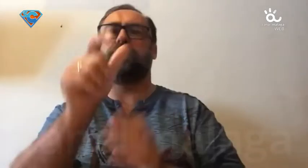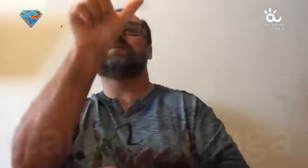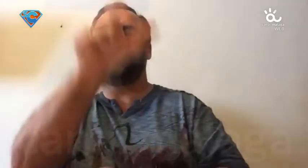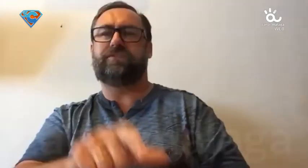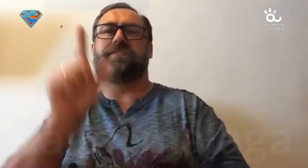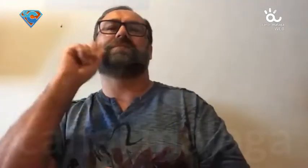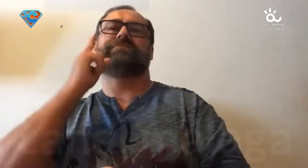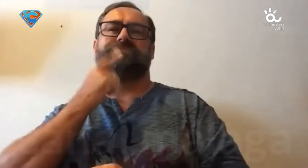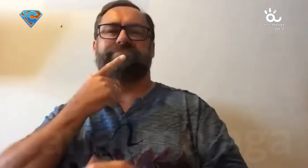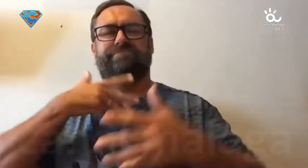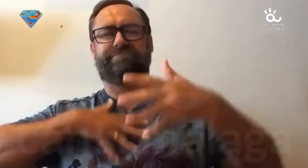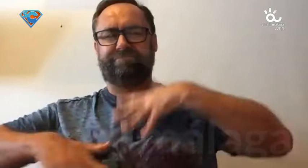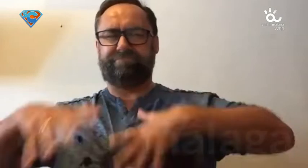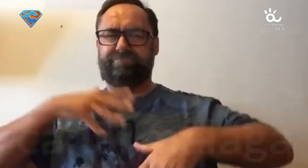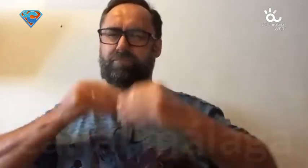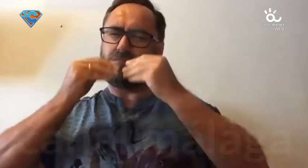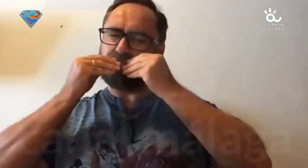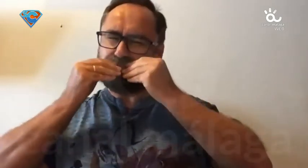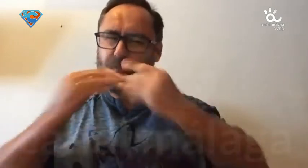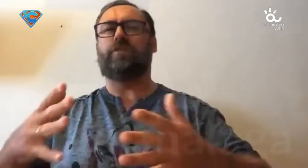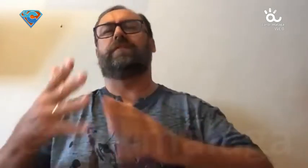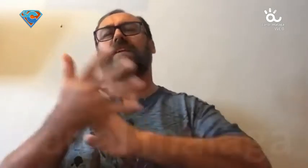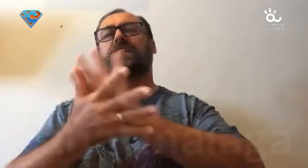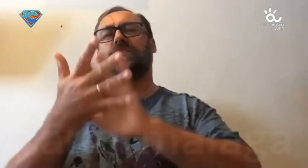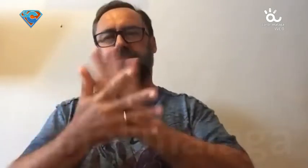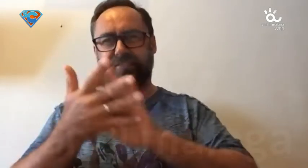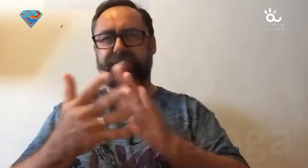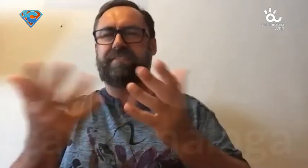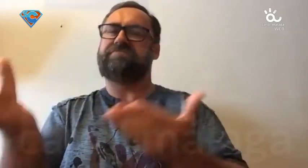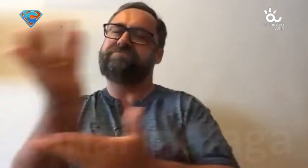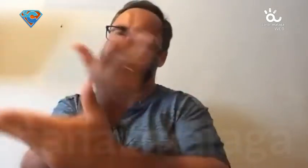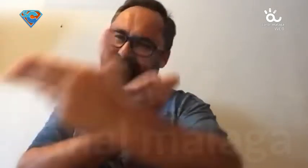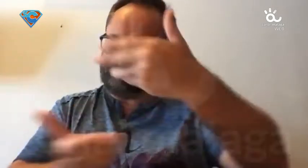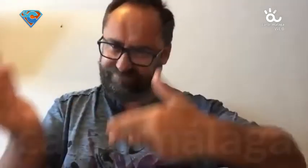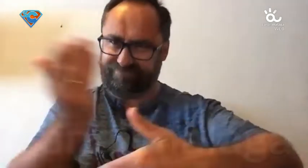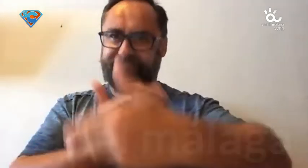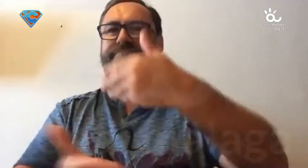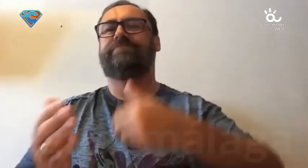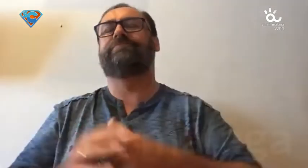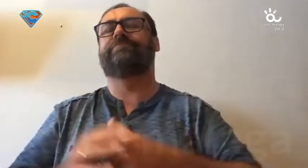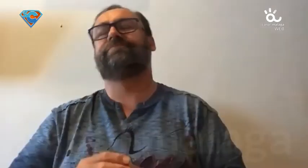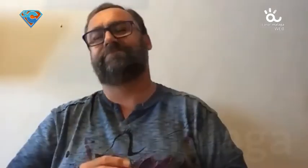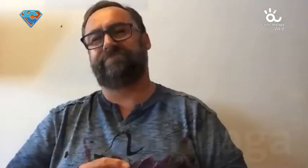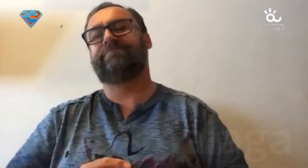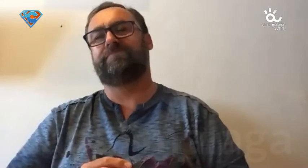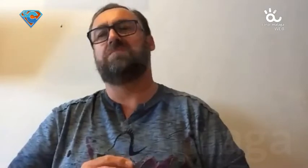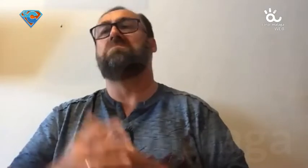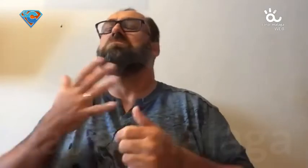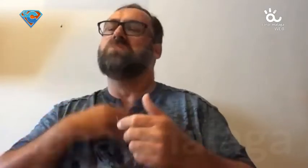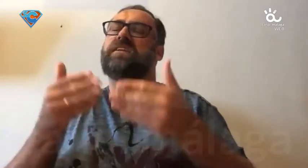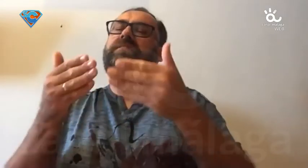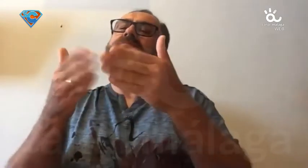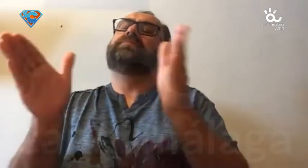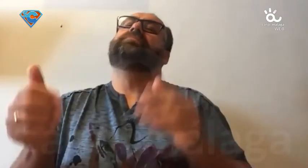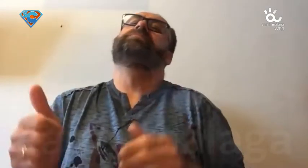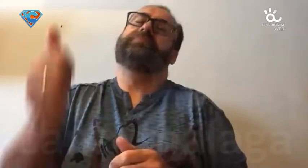a enseñar la lengua de signos. Entonces es mejor que se contacte con una persona sorda, que es su lengua natural